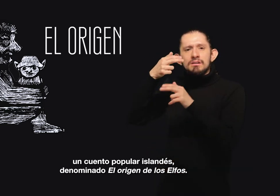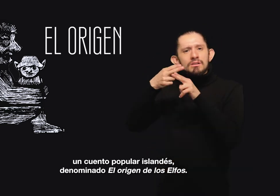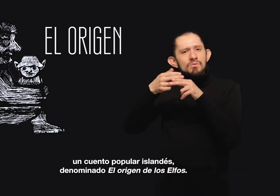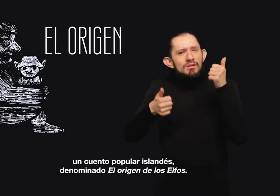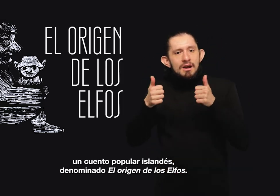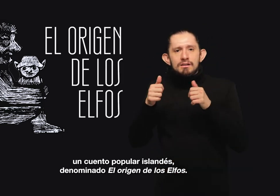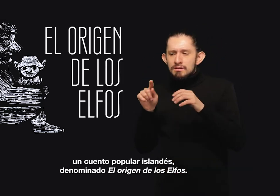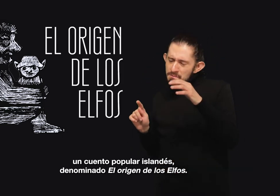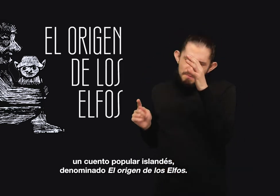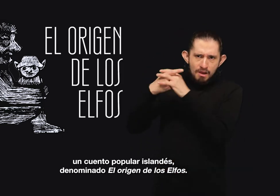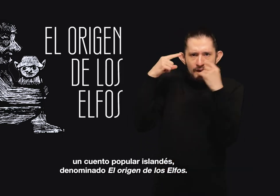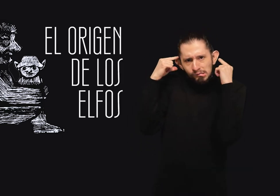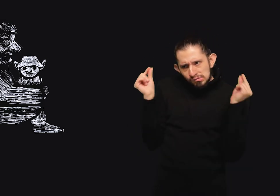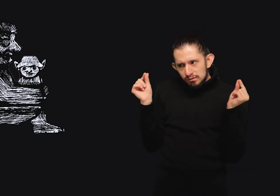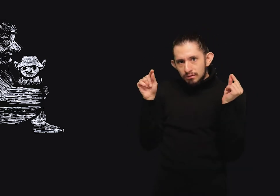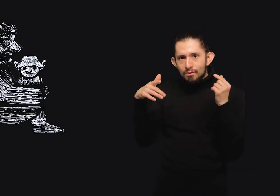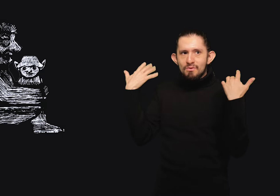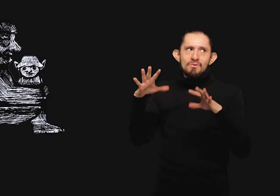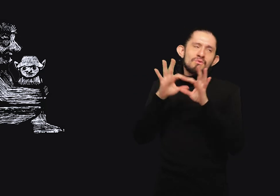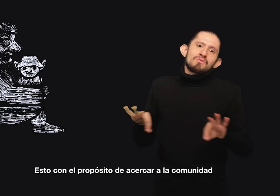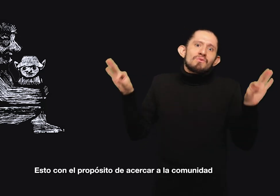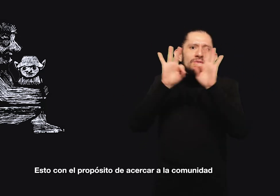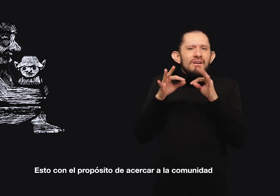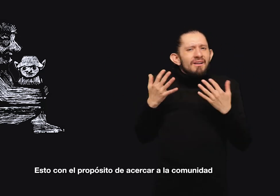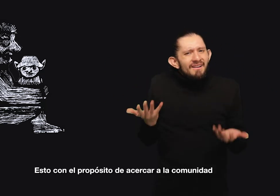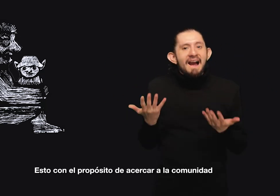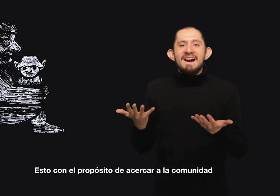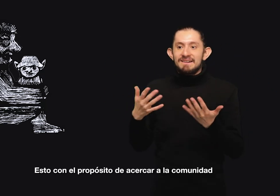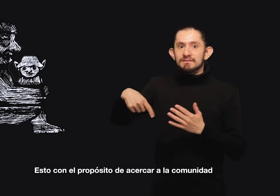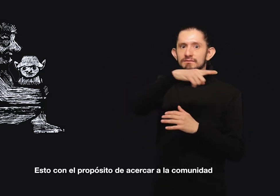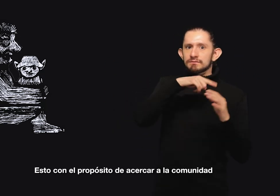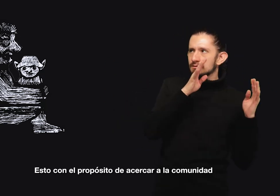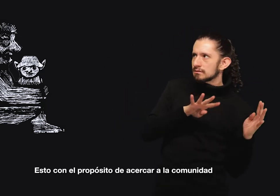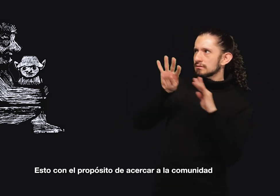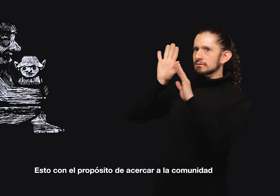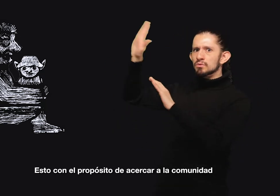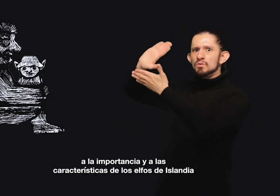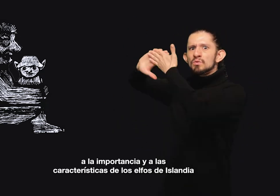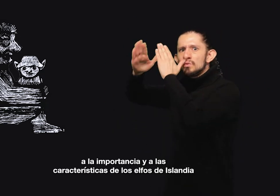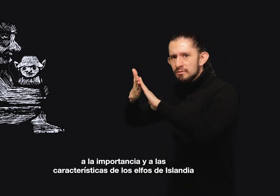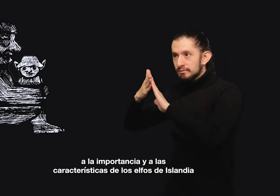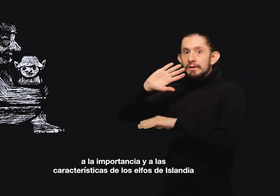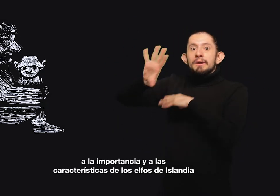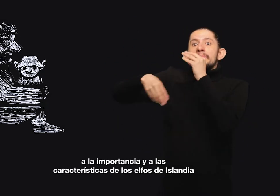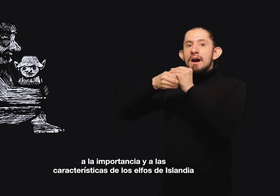origen de los elfos. Esto con el propósito de acercar a la comunidad a la importancia y a la